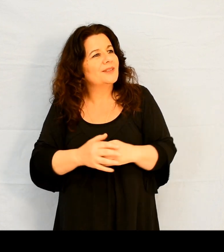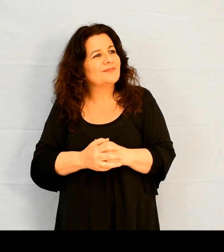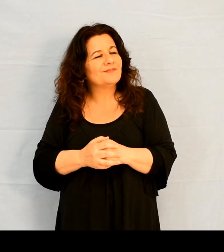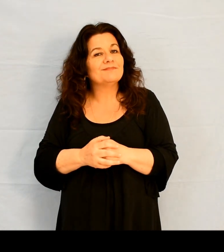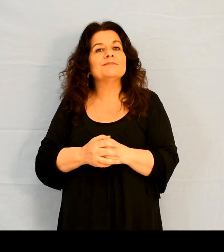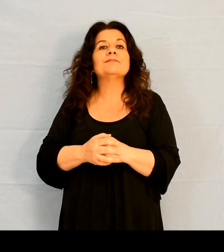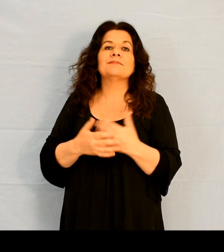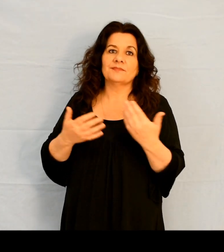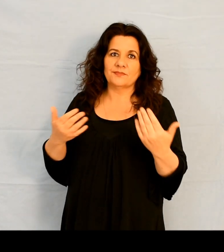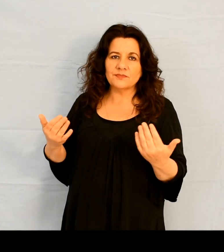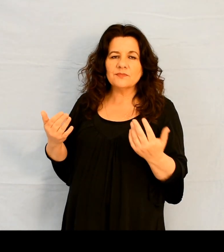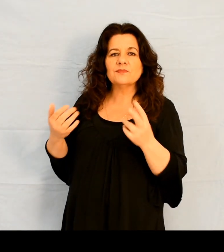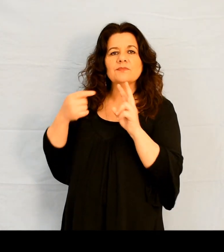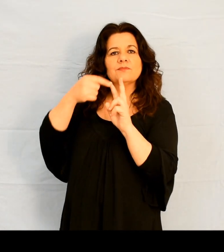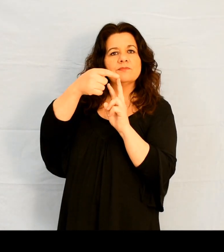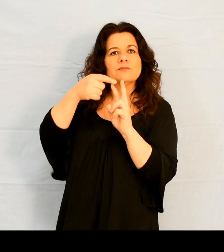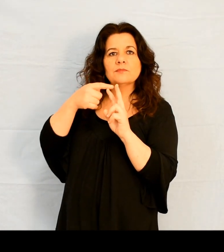Alors, ils s'arrêtèrent tout tristes.